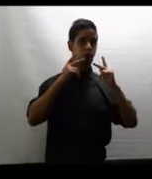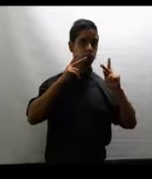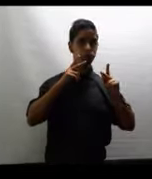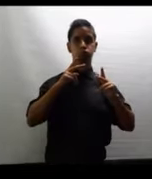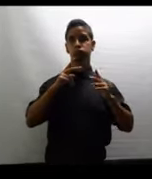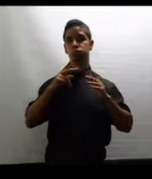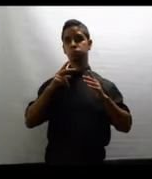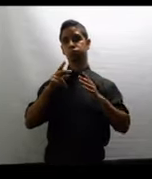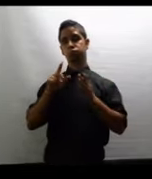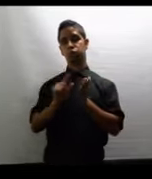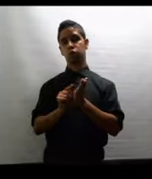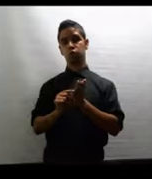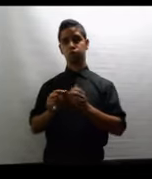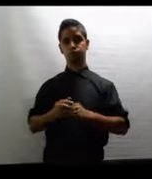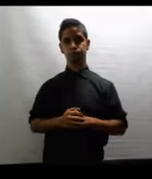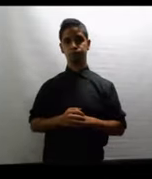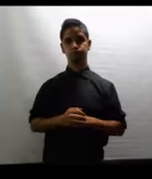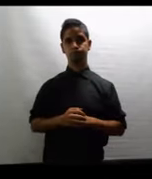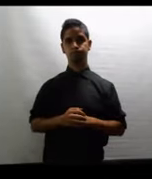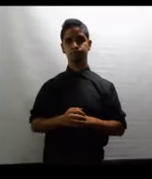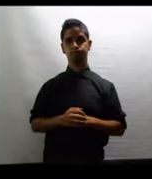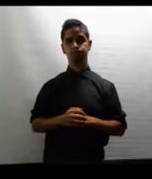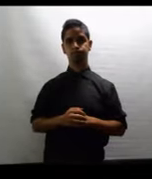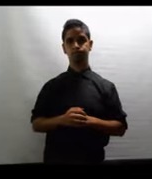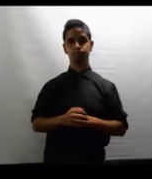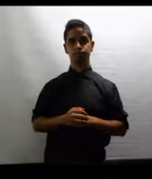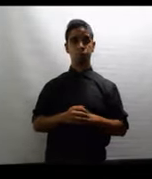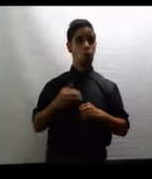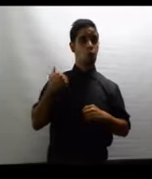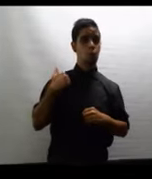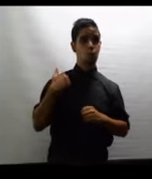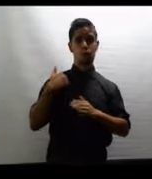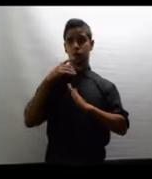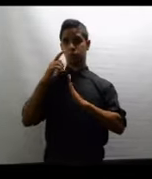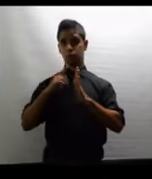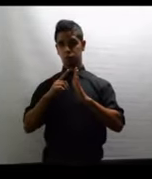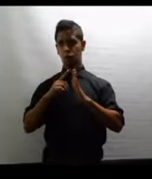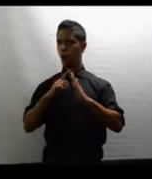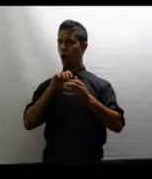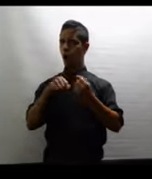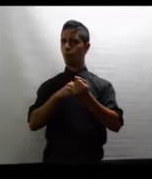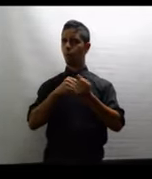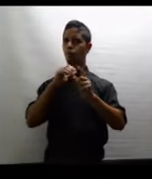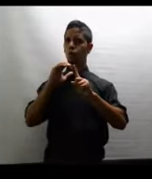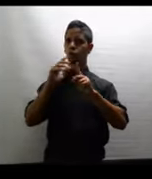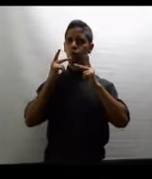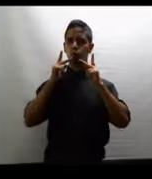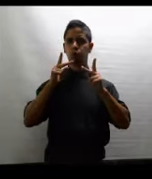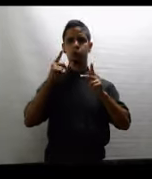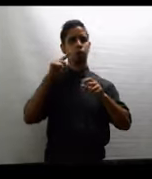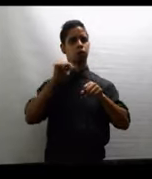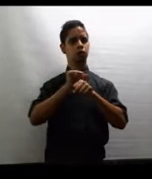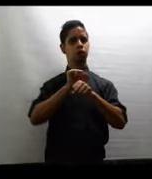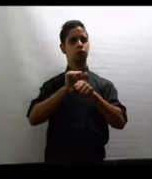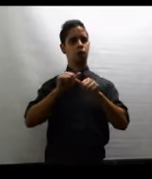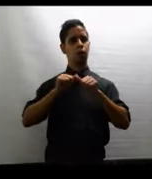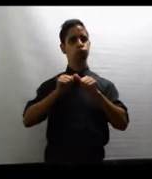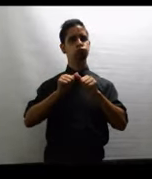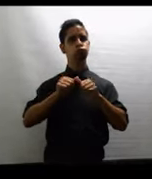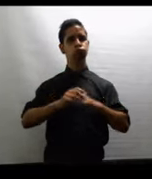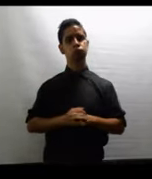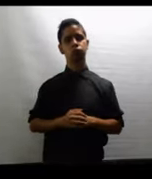publicidad, periodismo, moda y diseño. Apoya a la Fundación Nacional para la Cultura Popular para que prevalezca